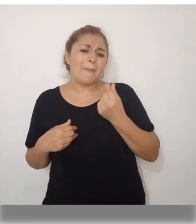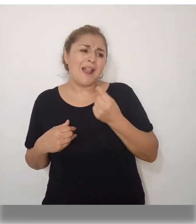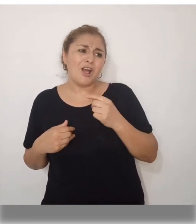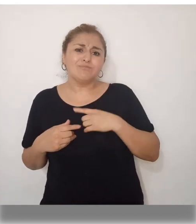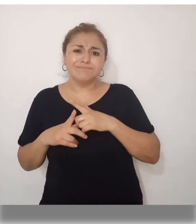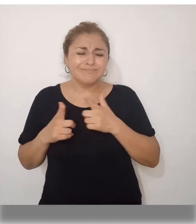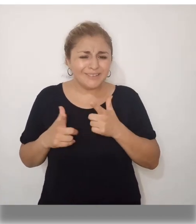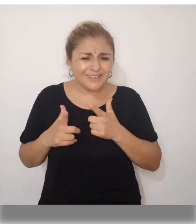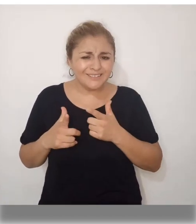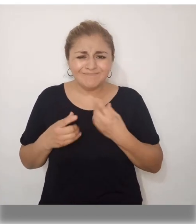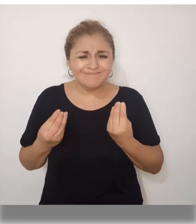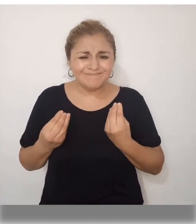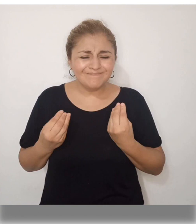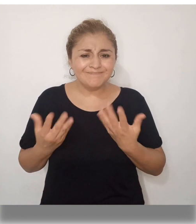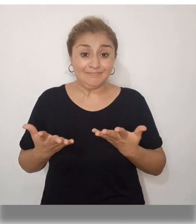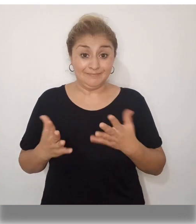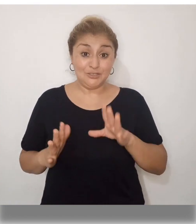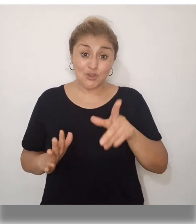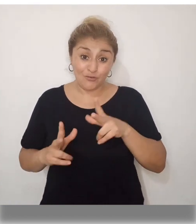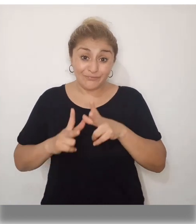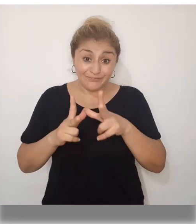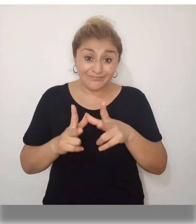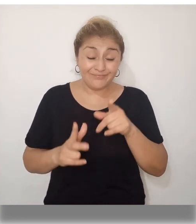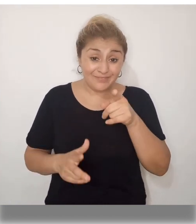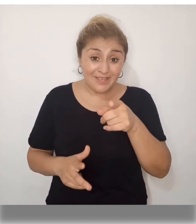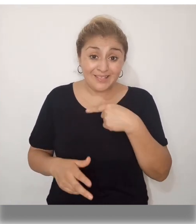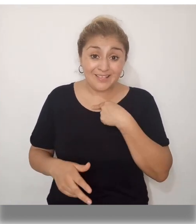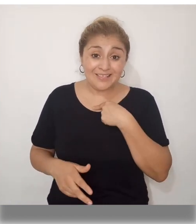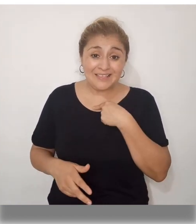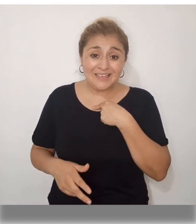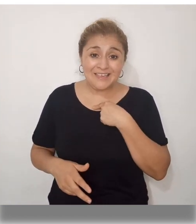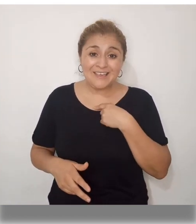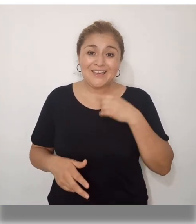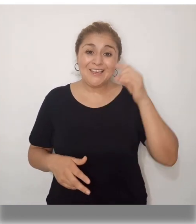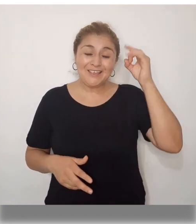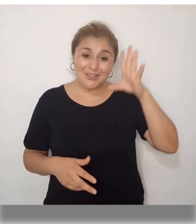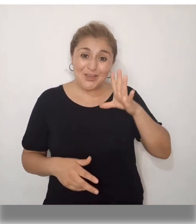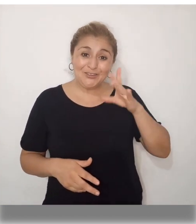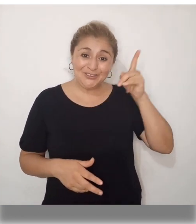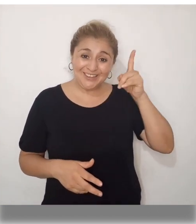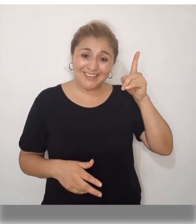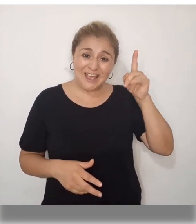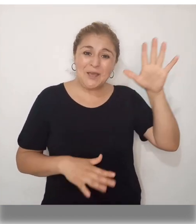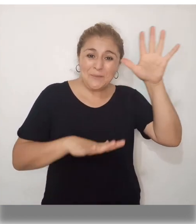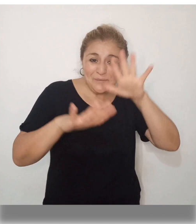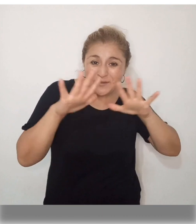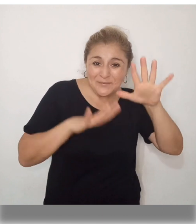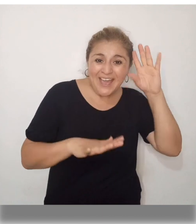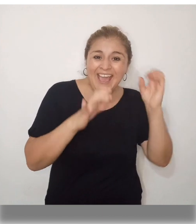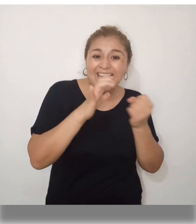deprimido creo que sepas que Dios también hace dulce de graus